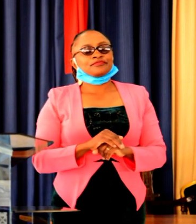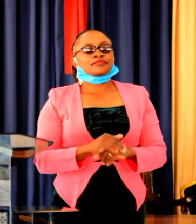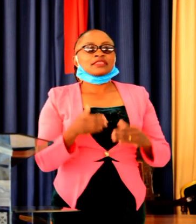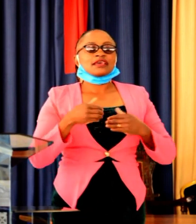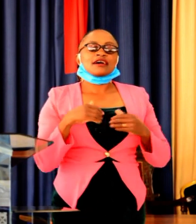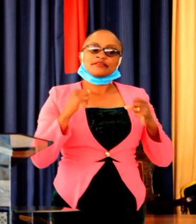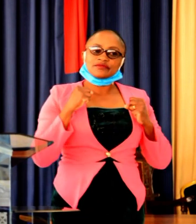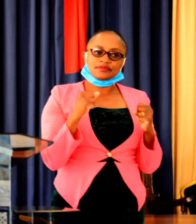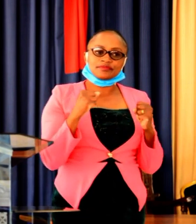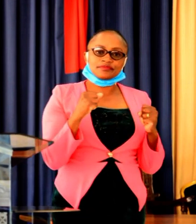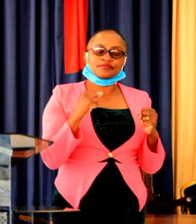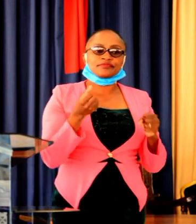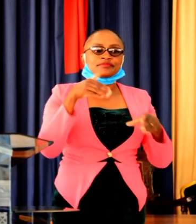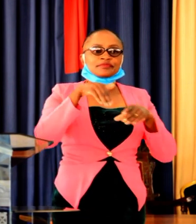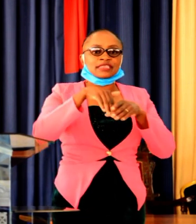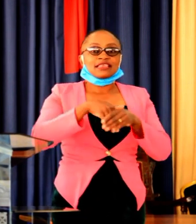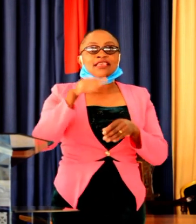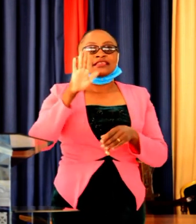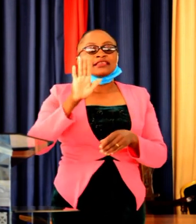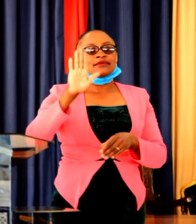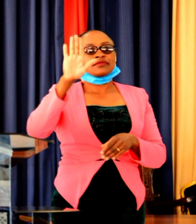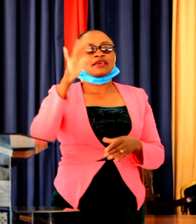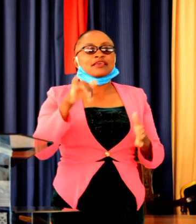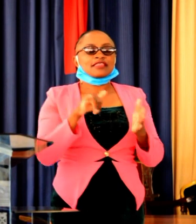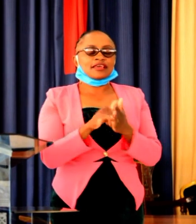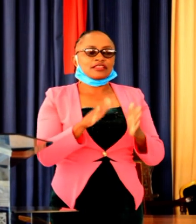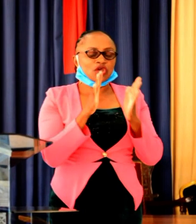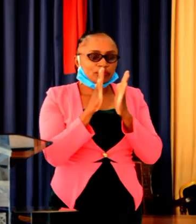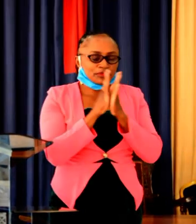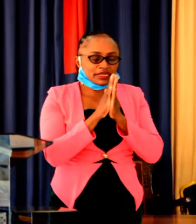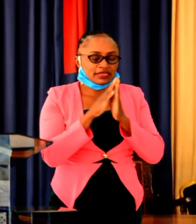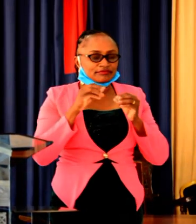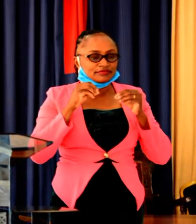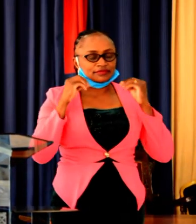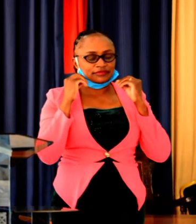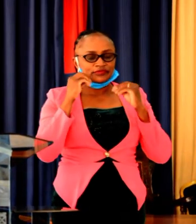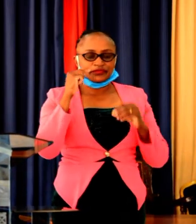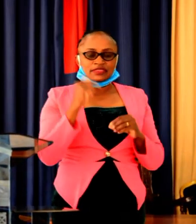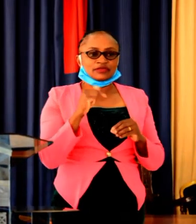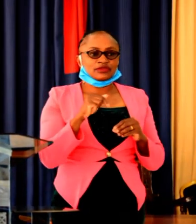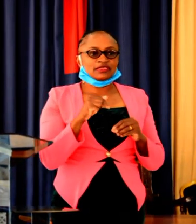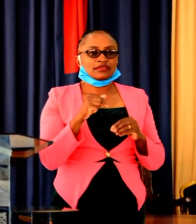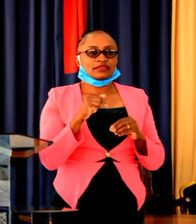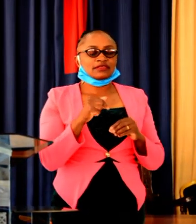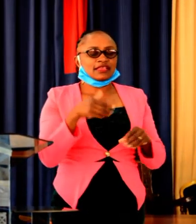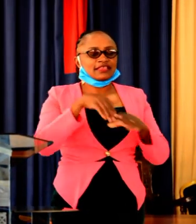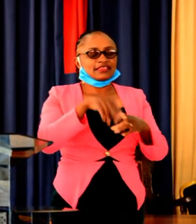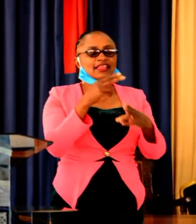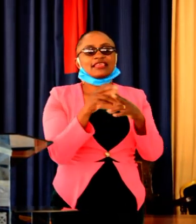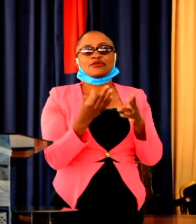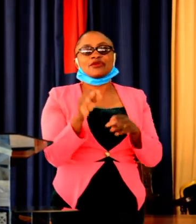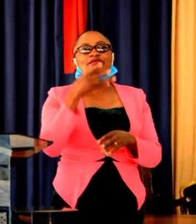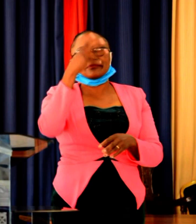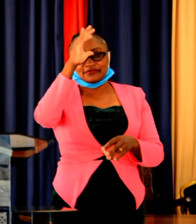Have confidence in him. Hayo ndiyo maombi yangu, na hilo ndilo neno la Bwana, katika jina la Baba, Mwana na